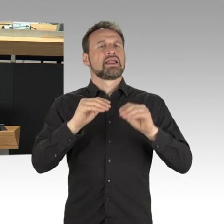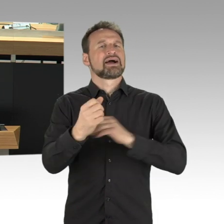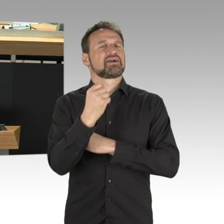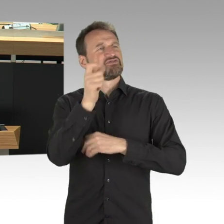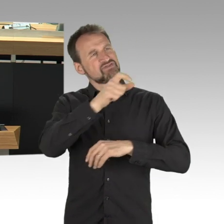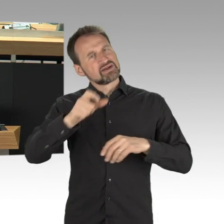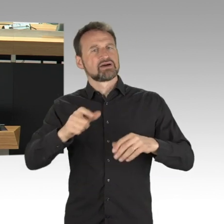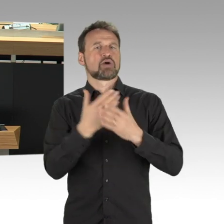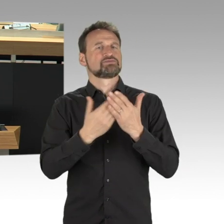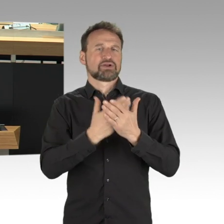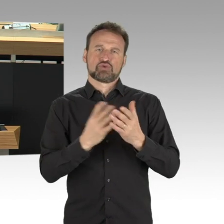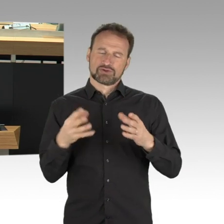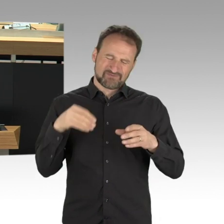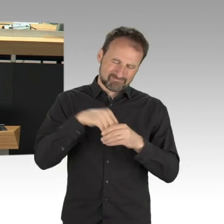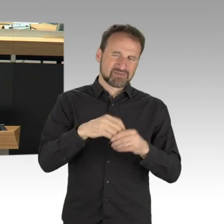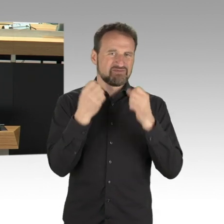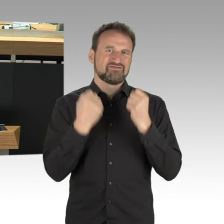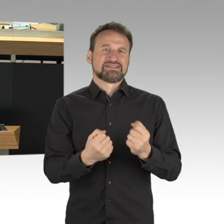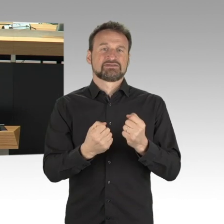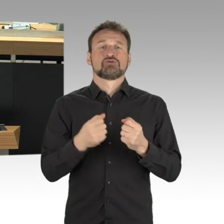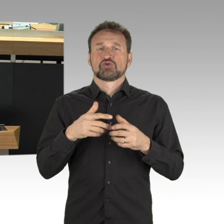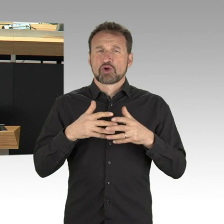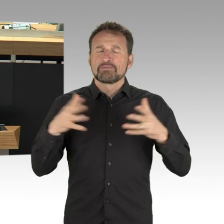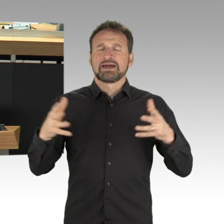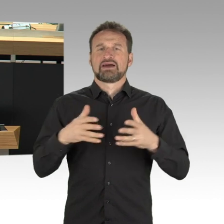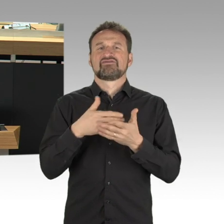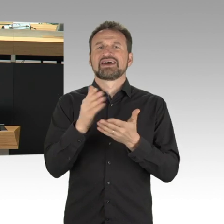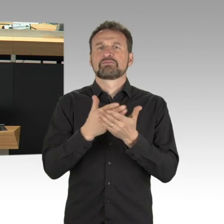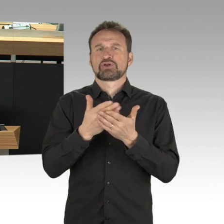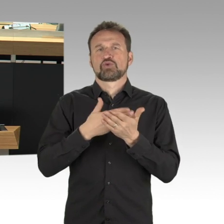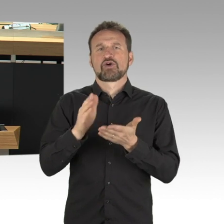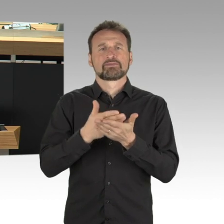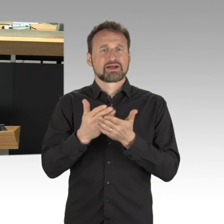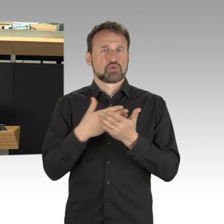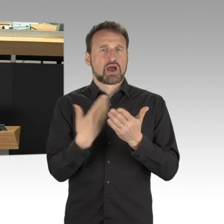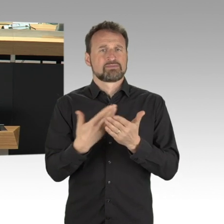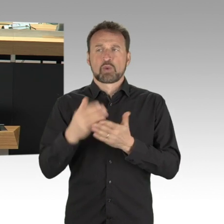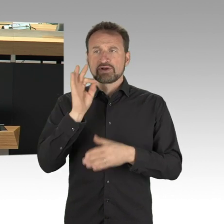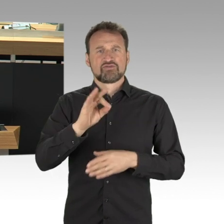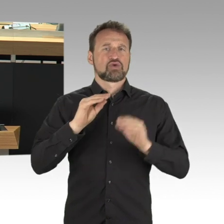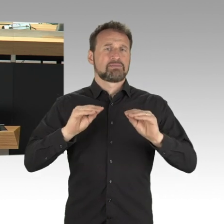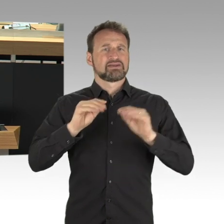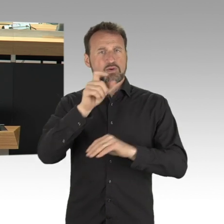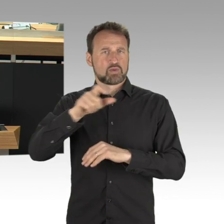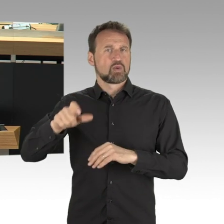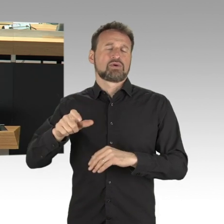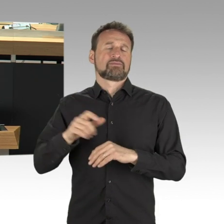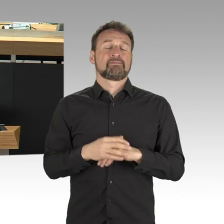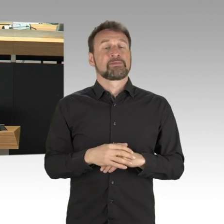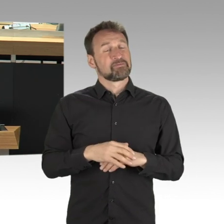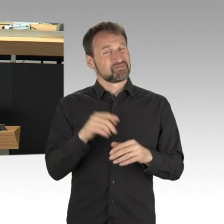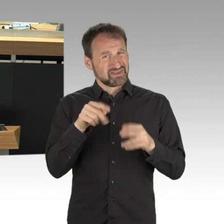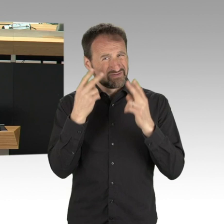und Weiterbildungsangebote für Pädagoginnen geben. Das sind wichtige Schritte, damit eine angemessene und konsequente Intervention